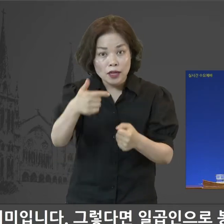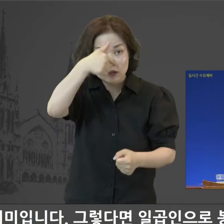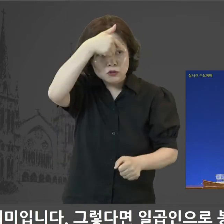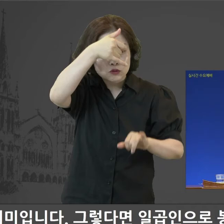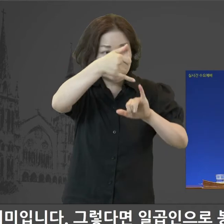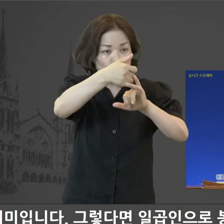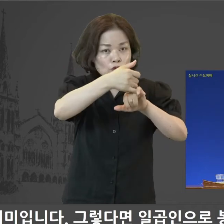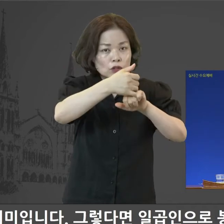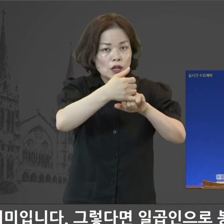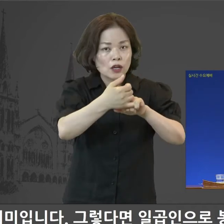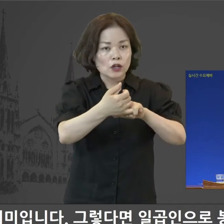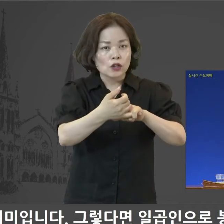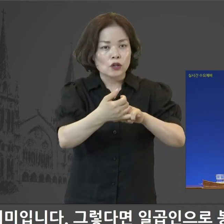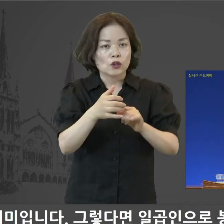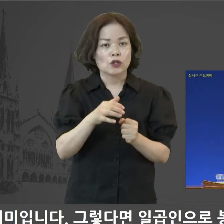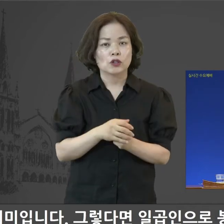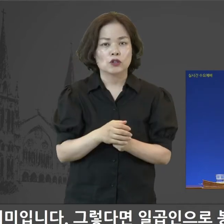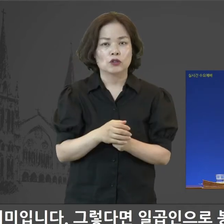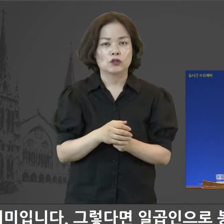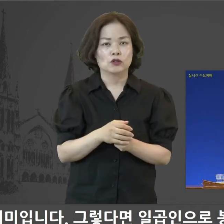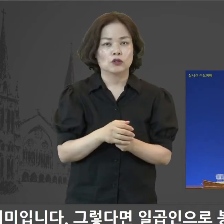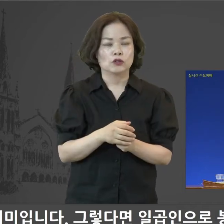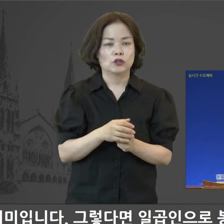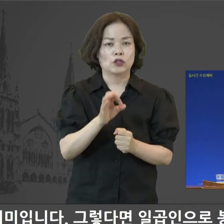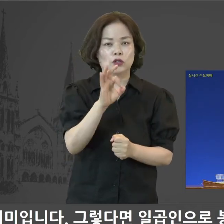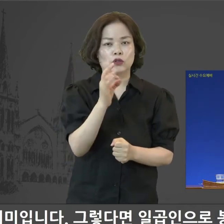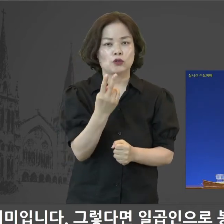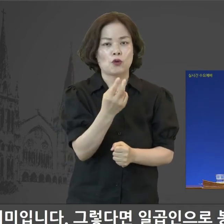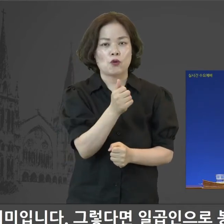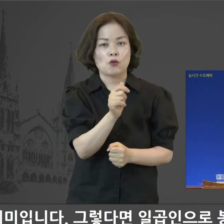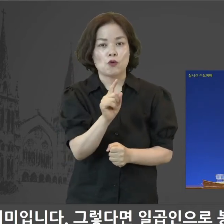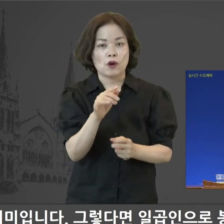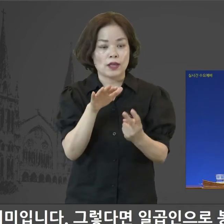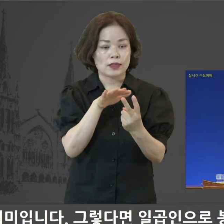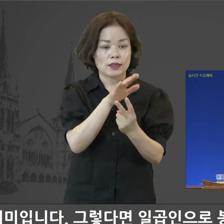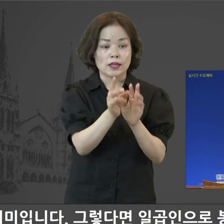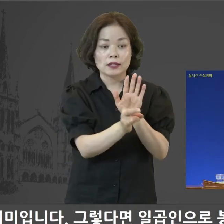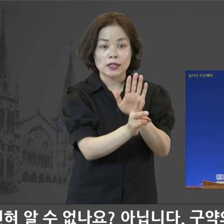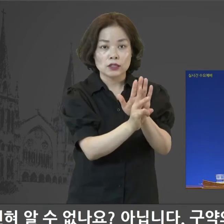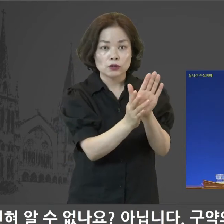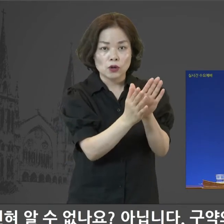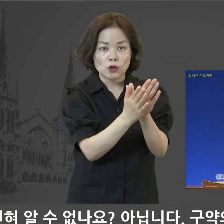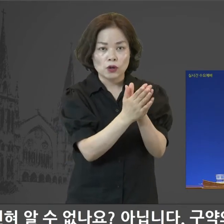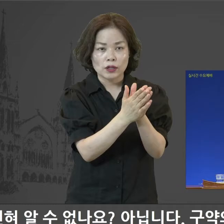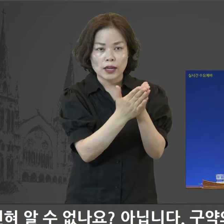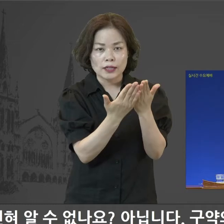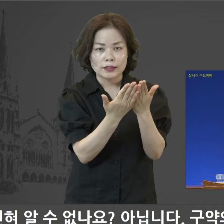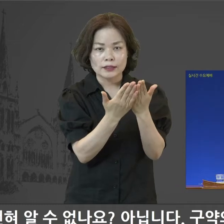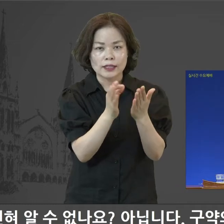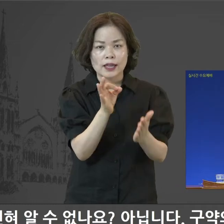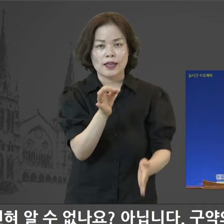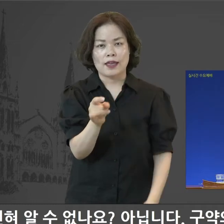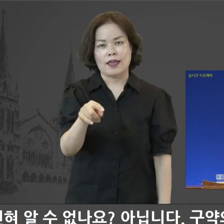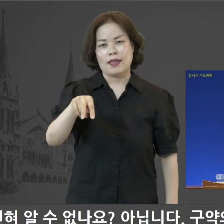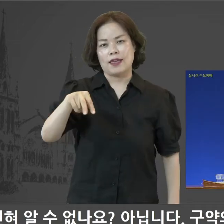구약의 계시록이라고 불리는 에스겔서를 참고해 보면은 이 두루마리에